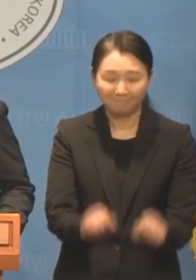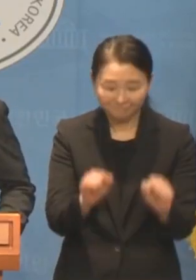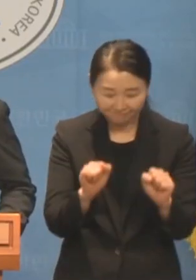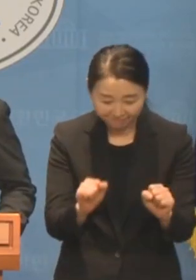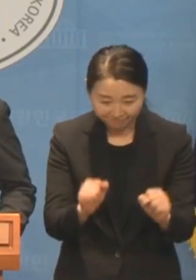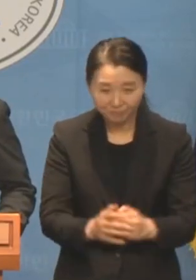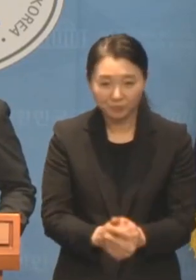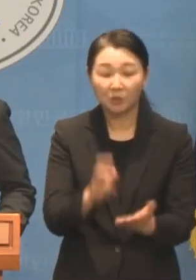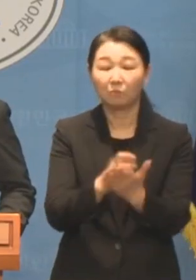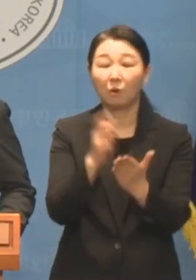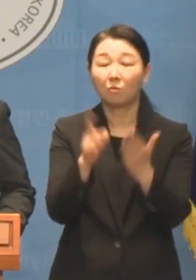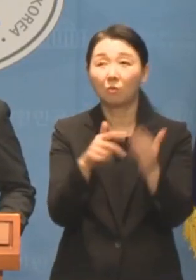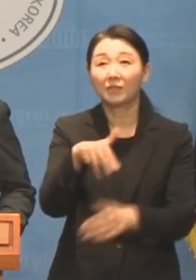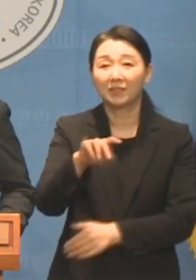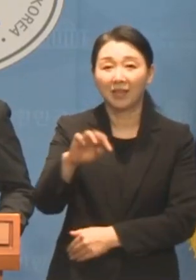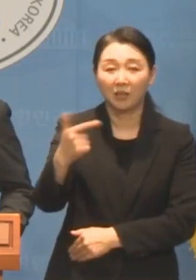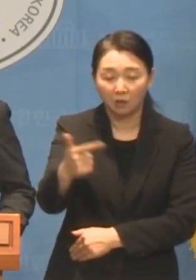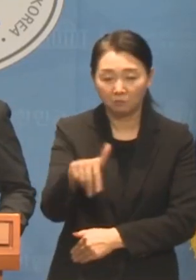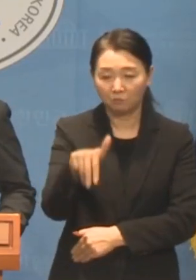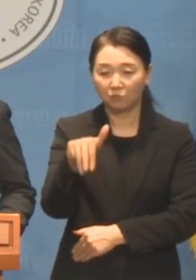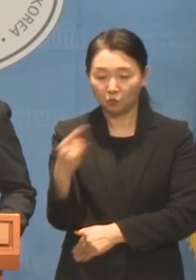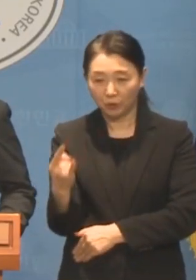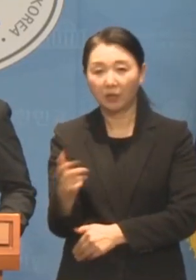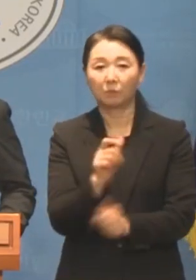안녕하십니까. 법무법인 자연의 최재형 변호사입니다.